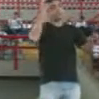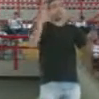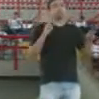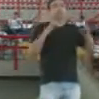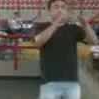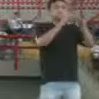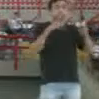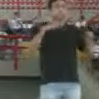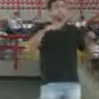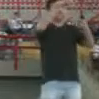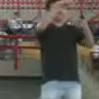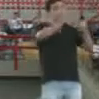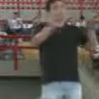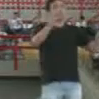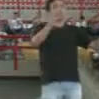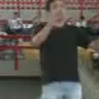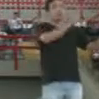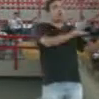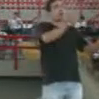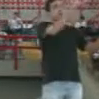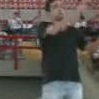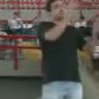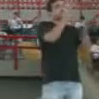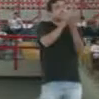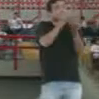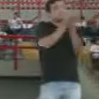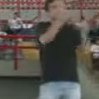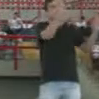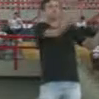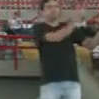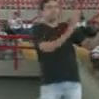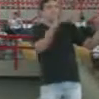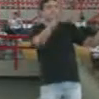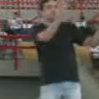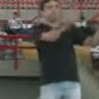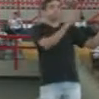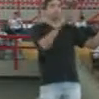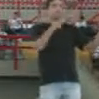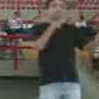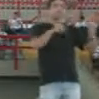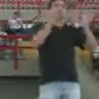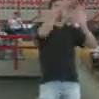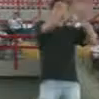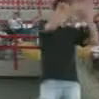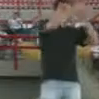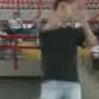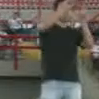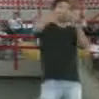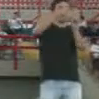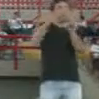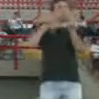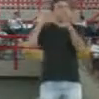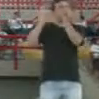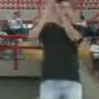num quadro. Então, toda vez que tiver um texto, não adianta. Existe o texto e existe o